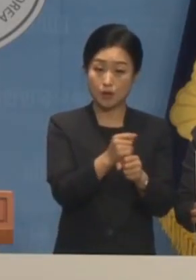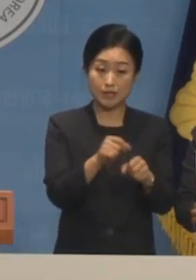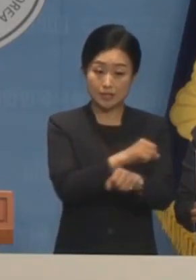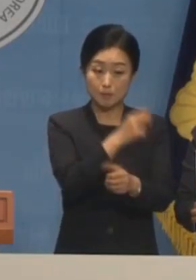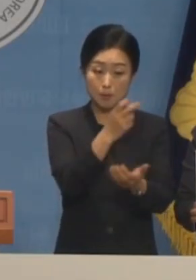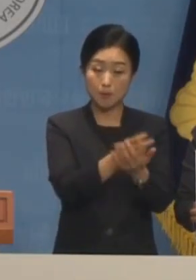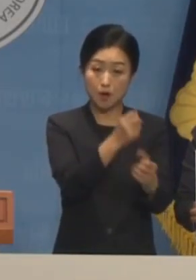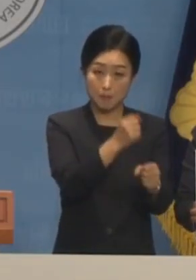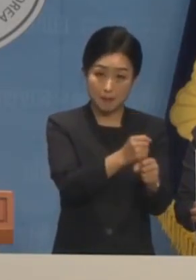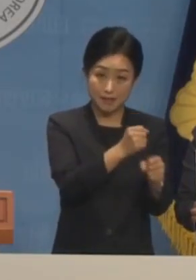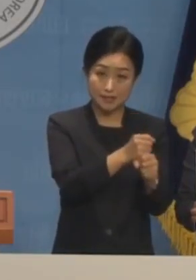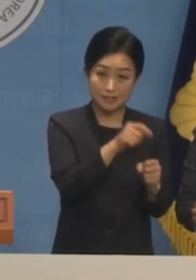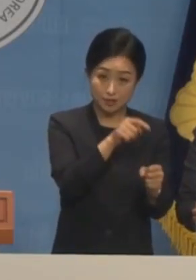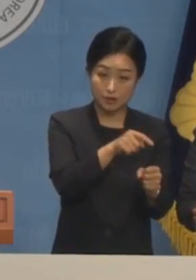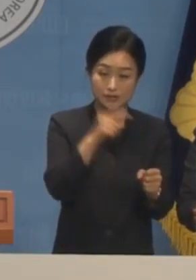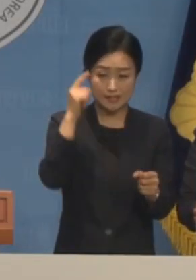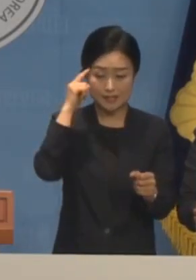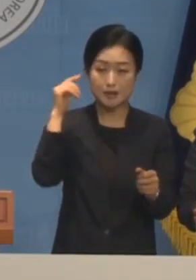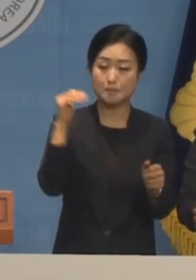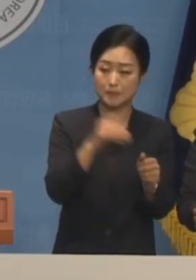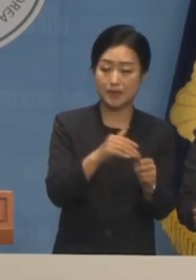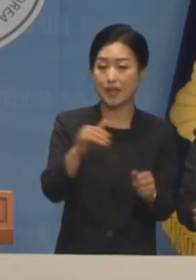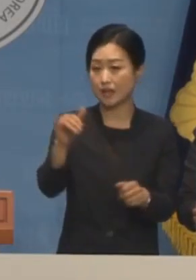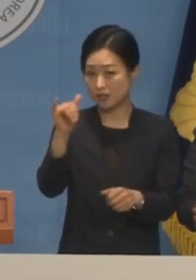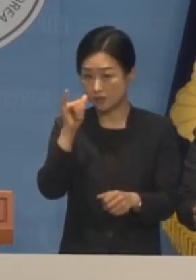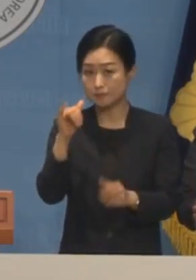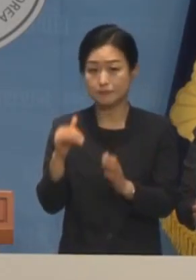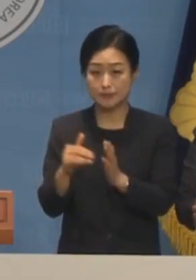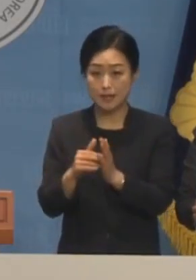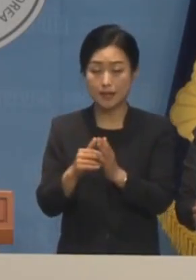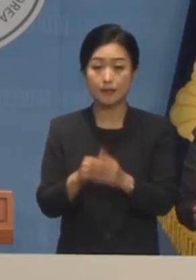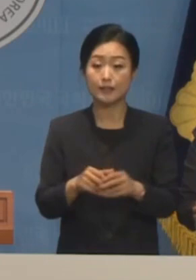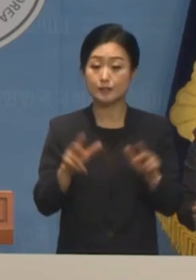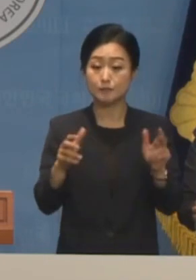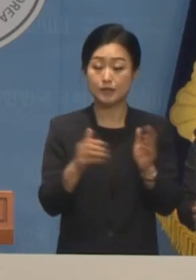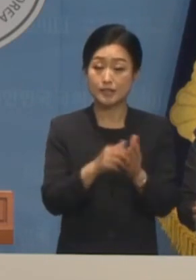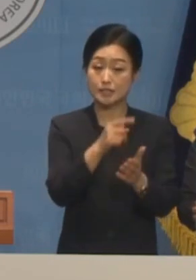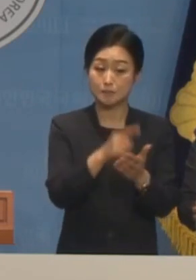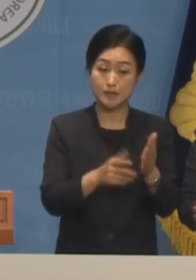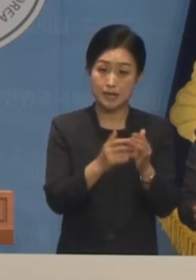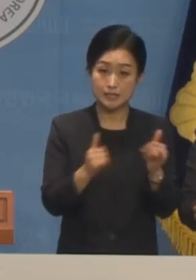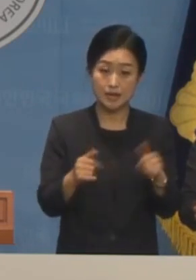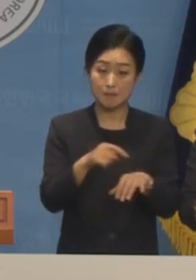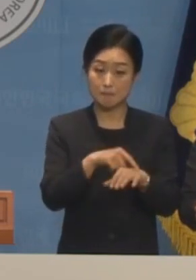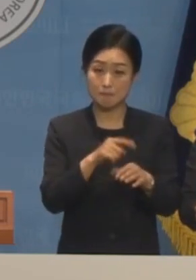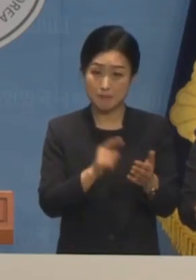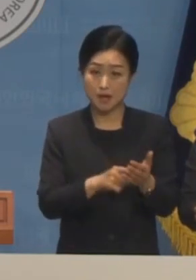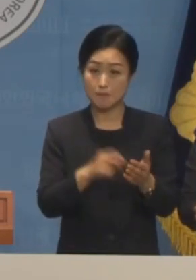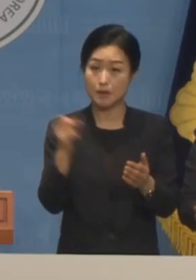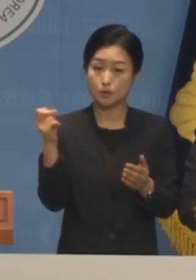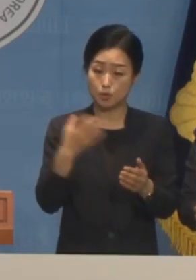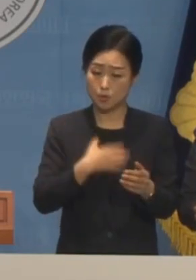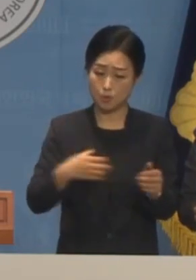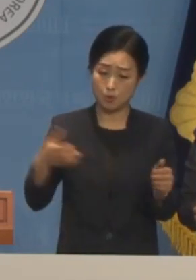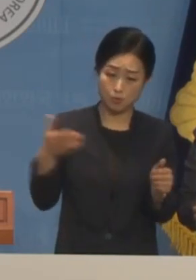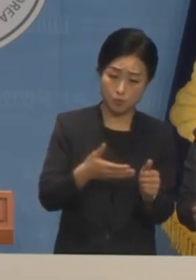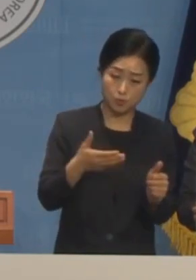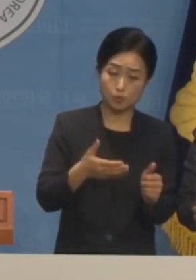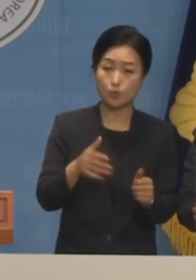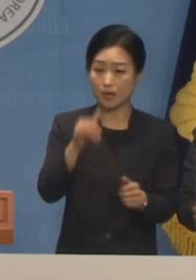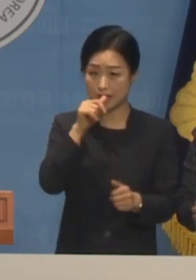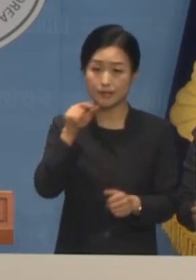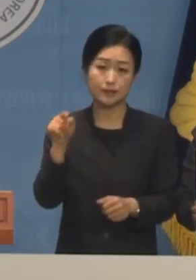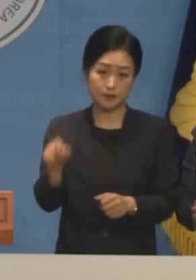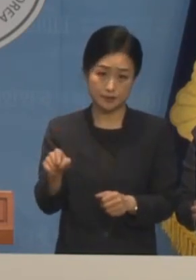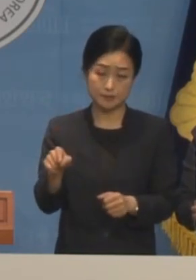훼손하고 그동안의 진상규명 노력과 희생자와 유족들의 가슴에 다시 한번 못을